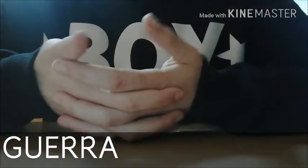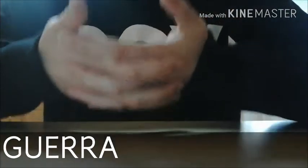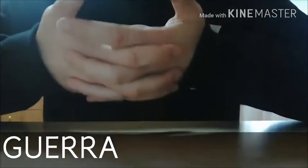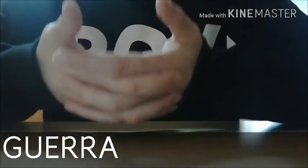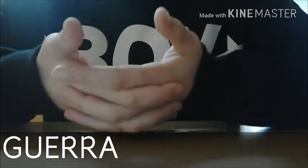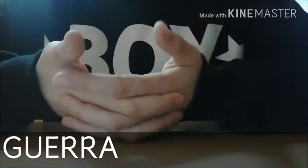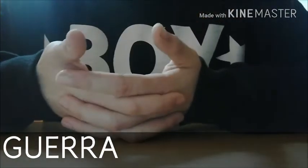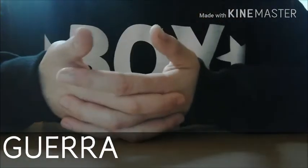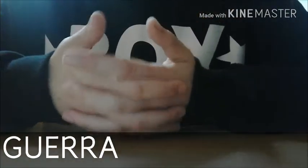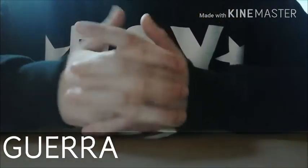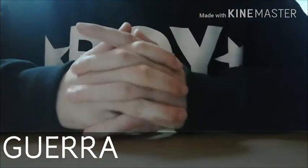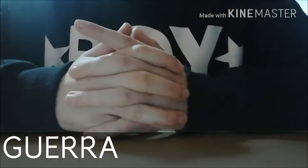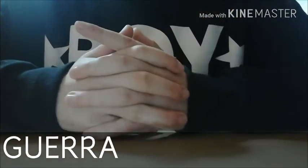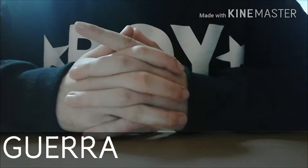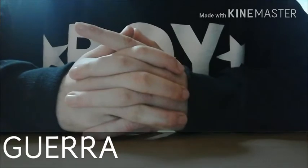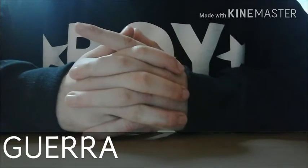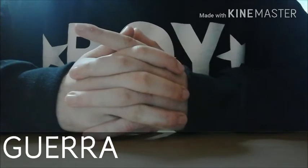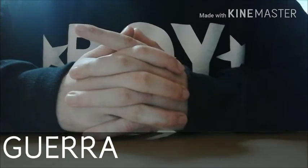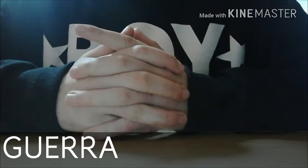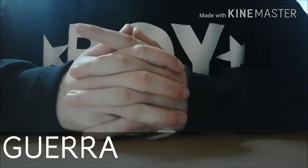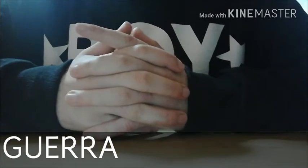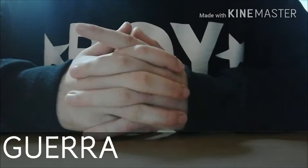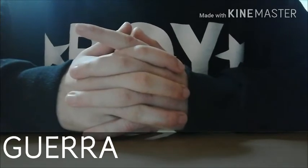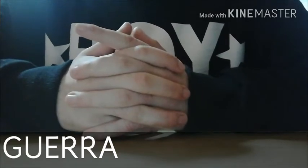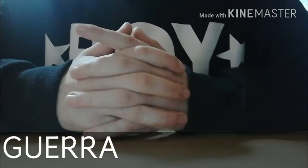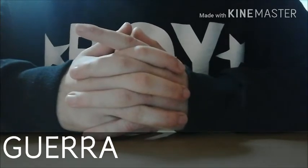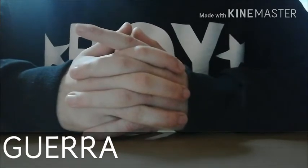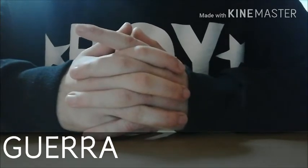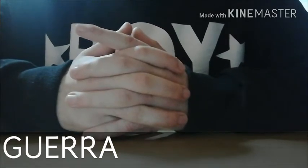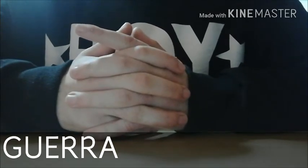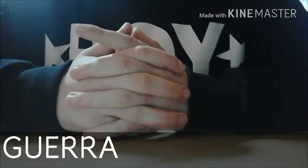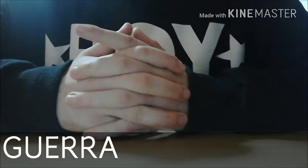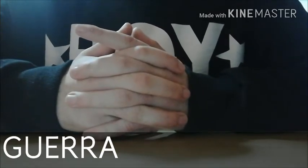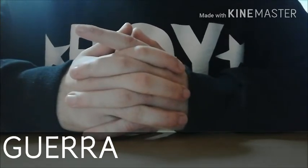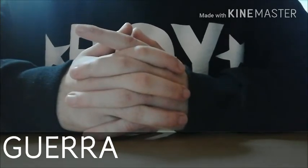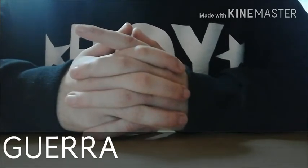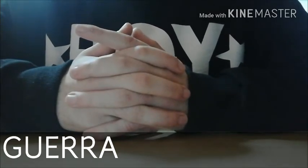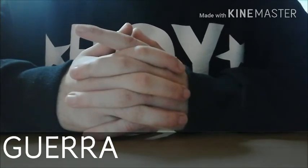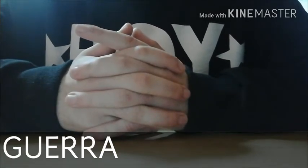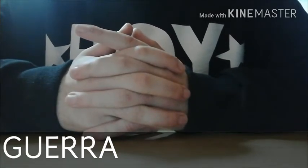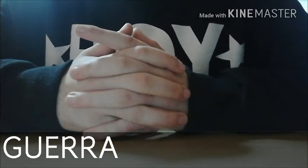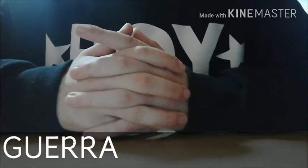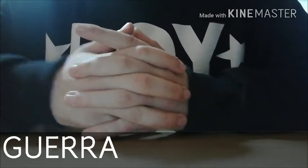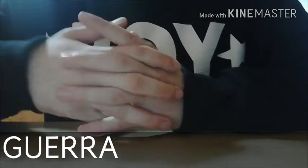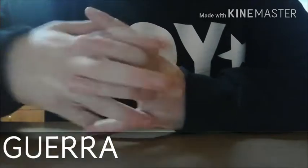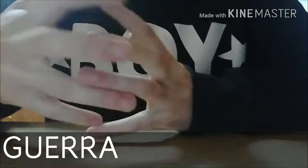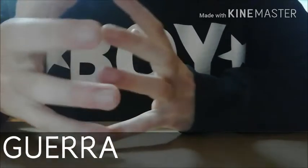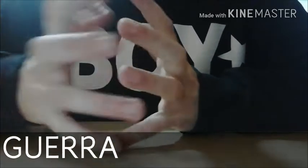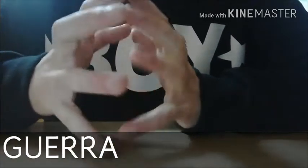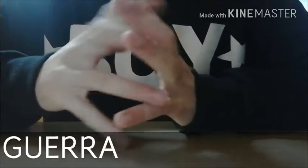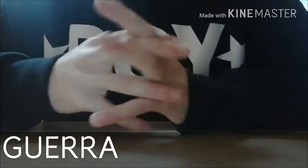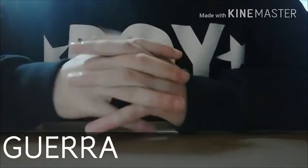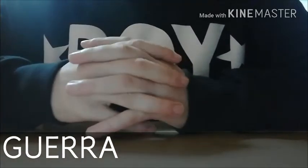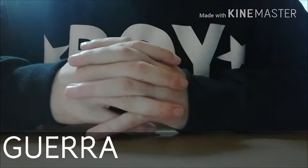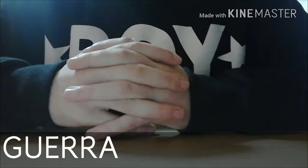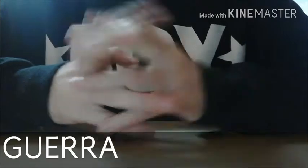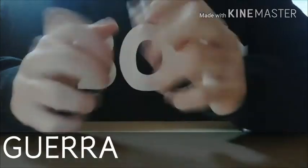esce eppure molte volte la parola guerra affiancata anche d'altro tipo prima guerra